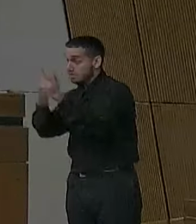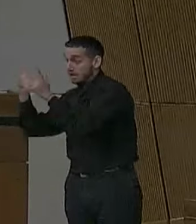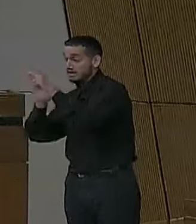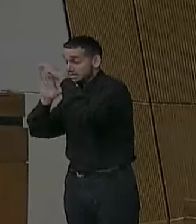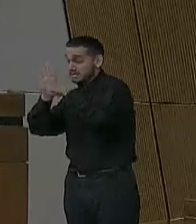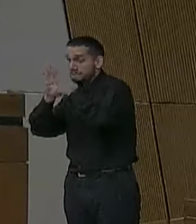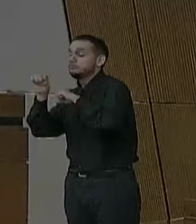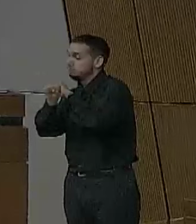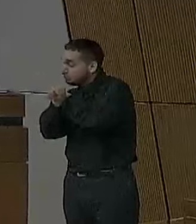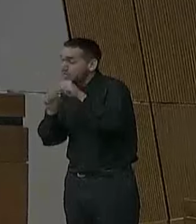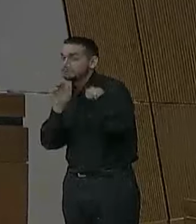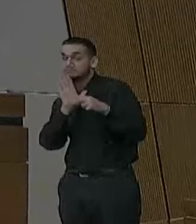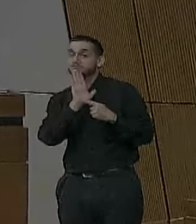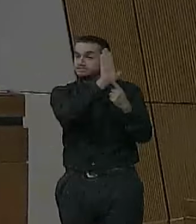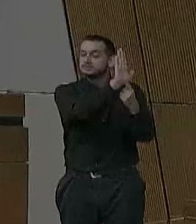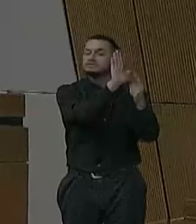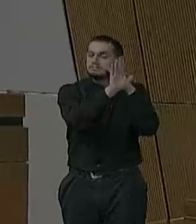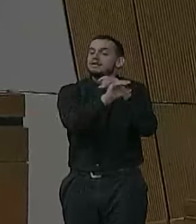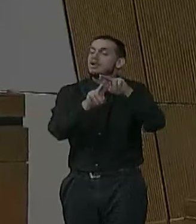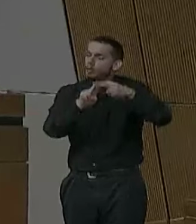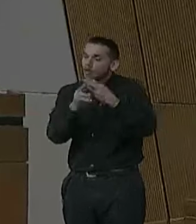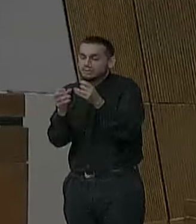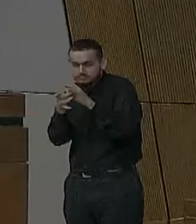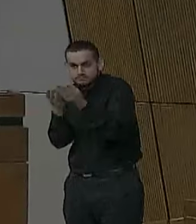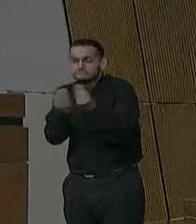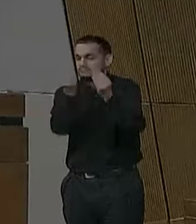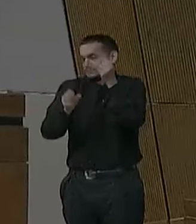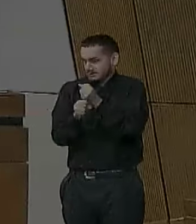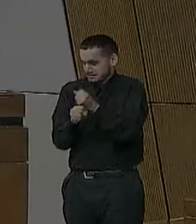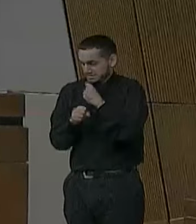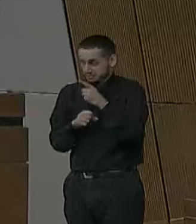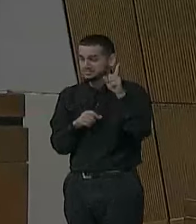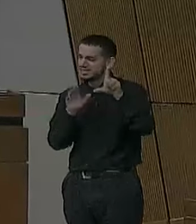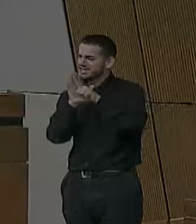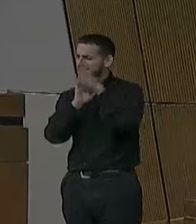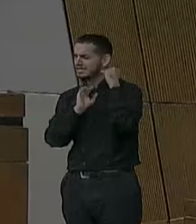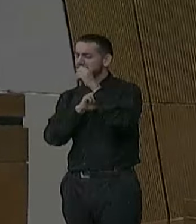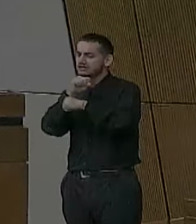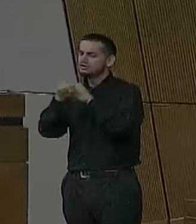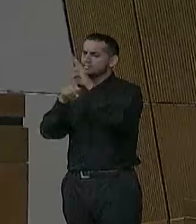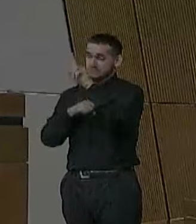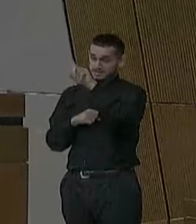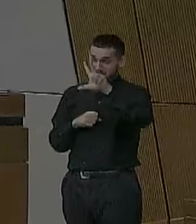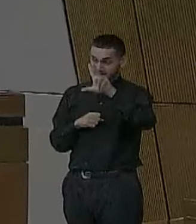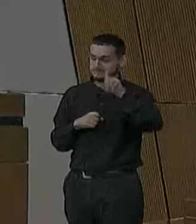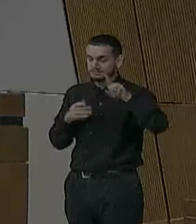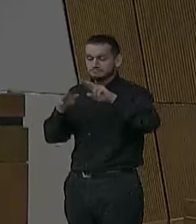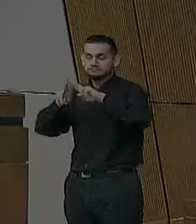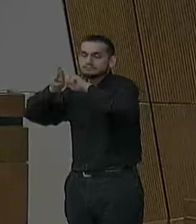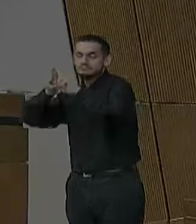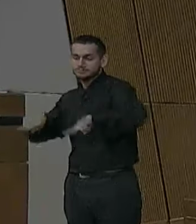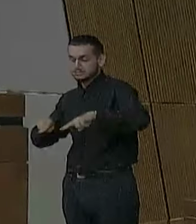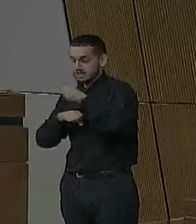algo que sea interesante. La ley 4962-2013 quedó derogada por la ley